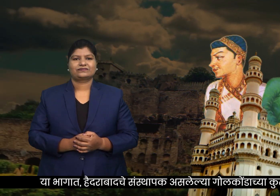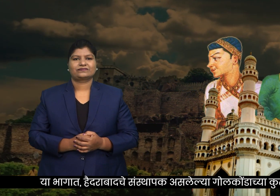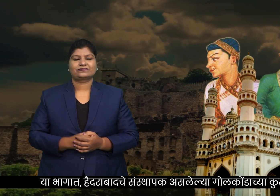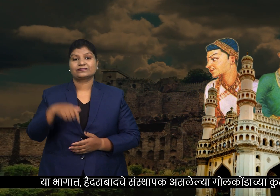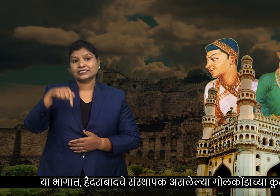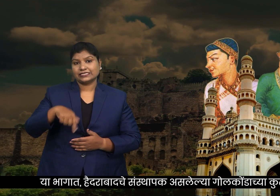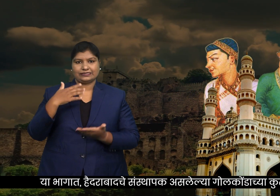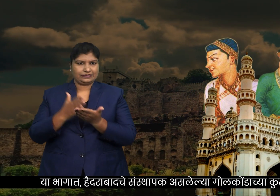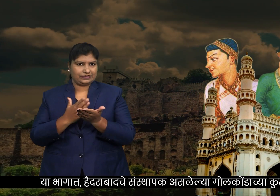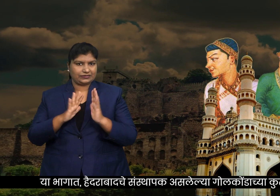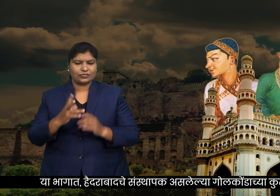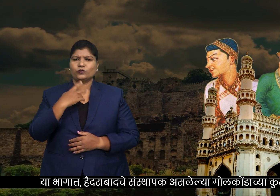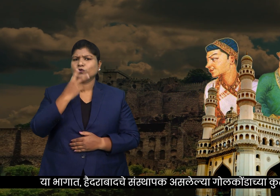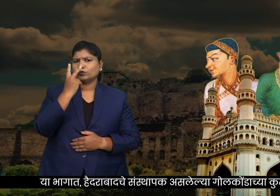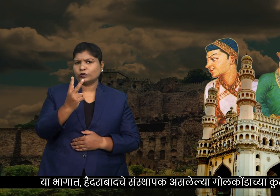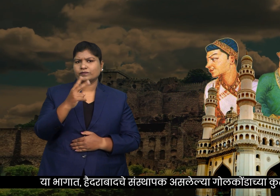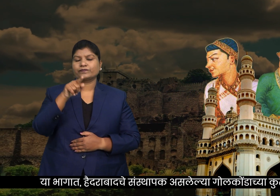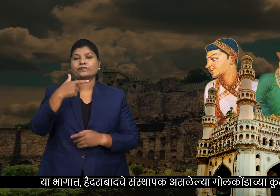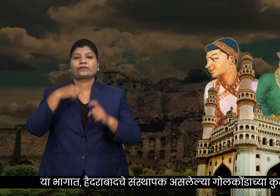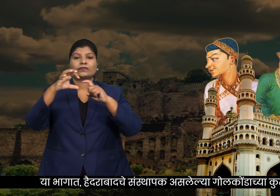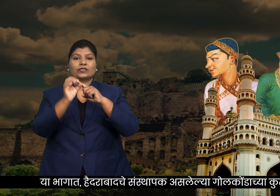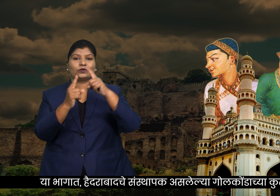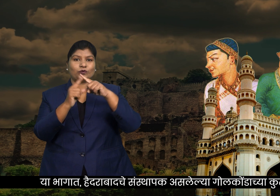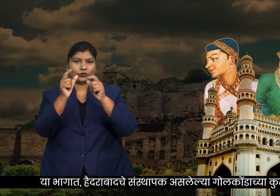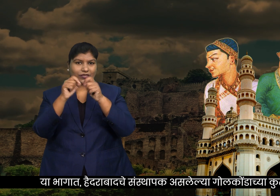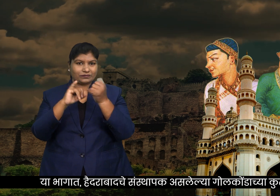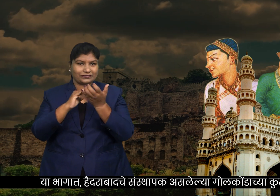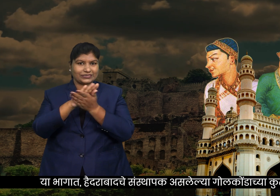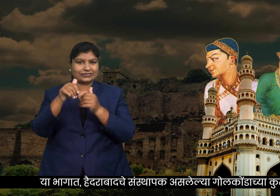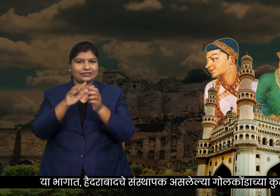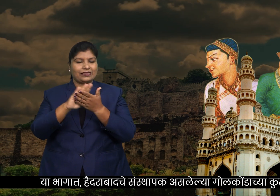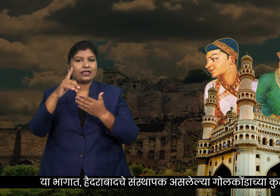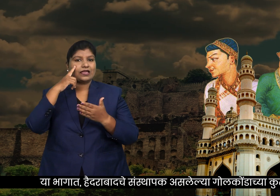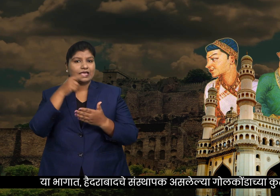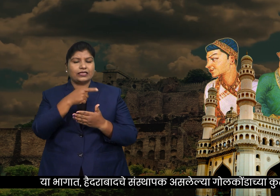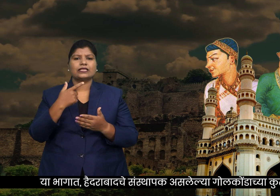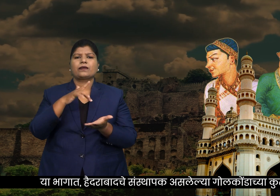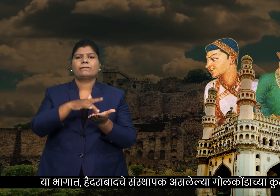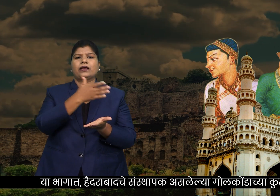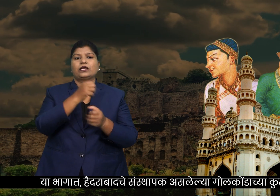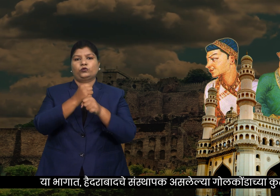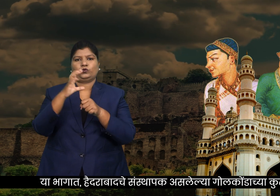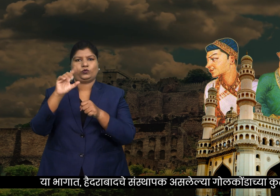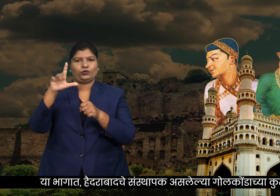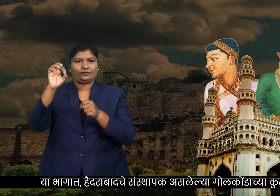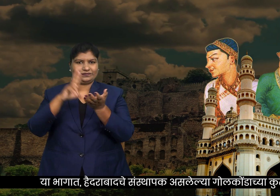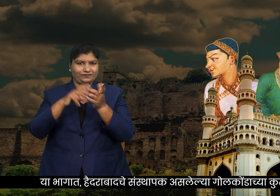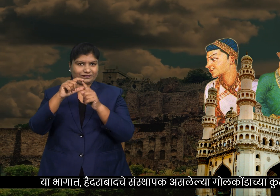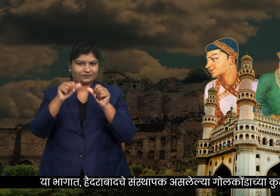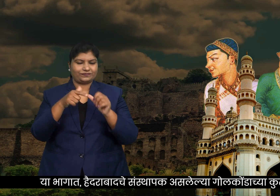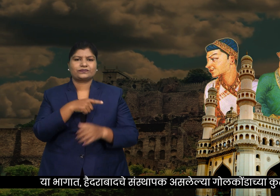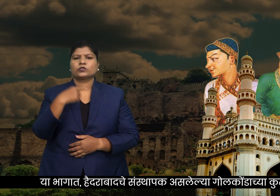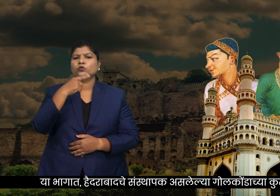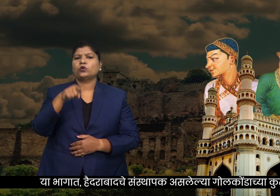या भागात हैदराबादचे संस्थापक असलेल्या गोलकोंडाच्या कुतुबशाहीकडे